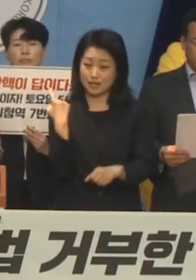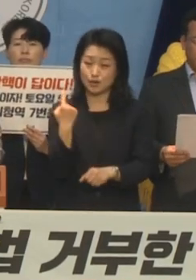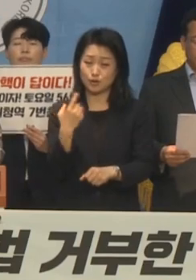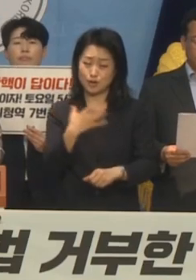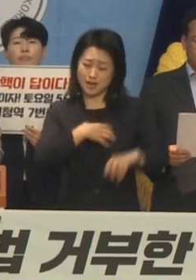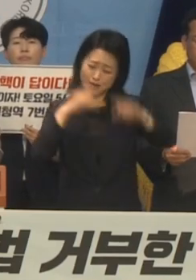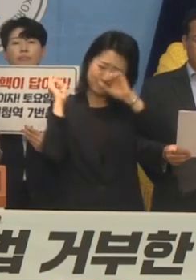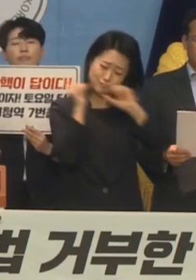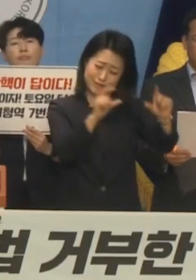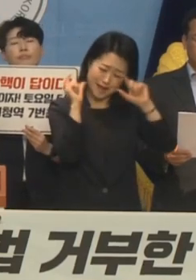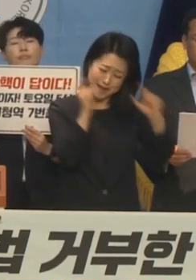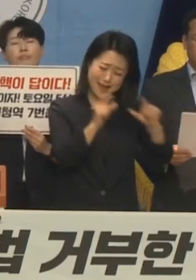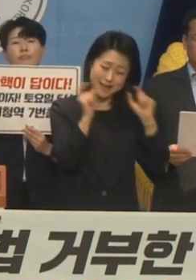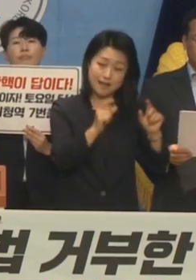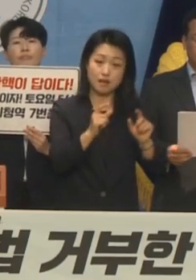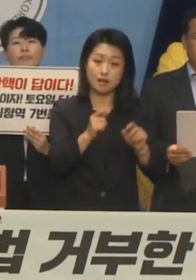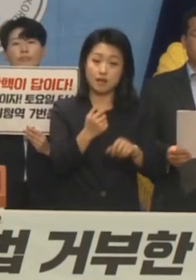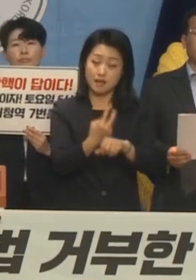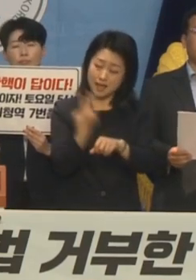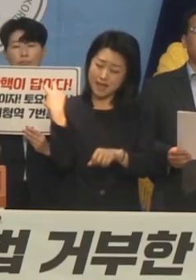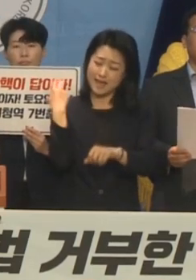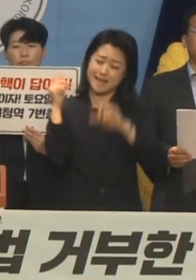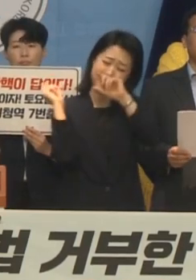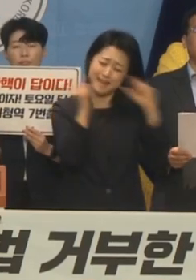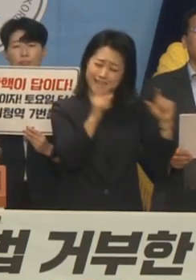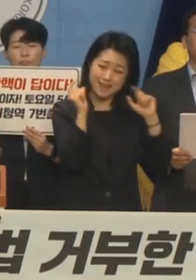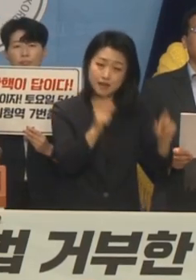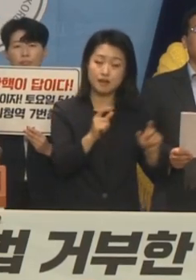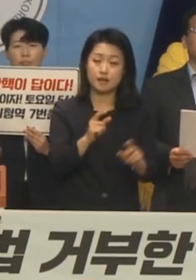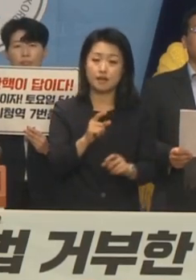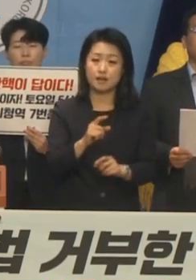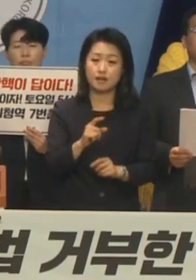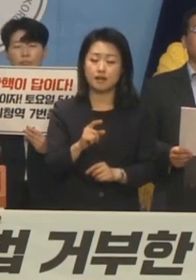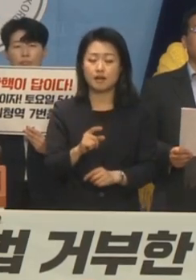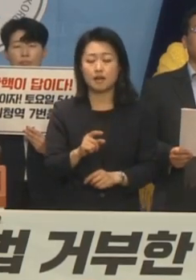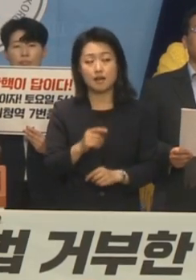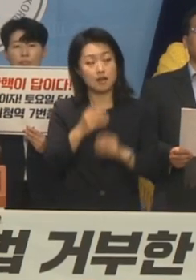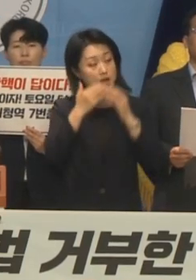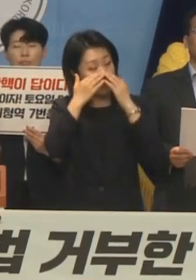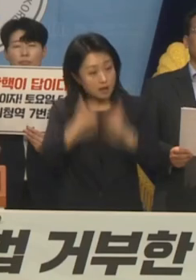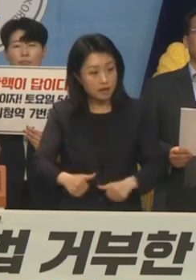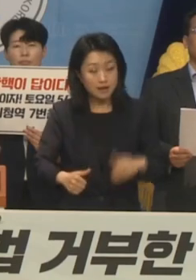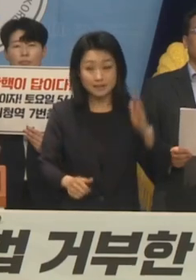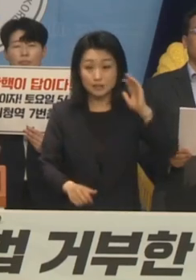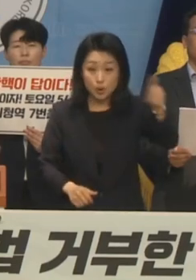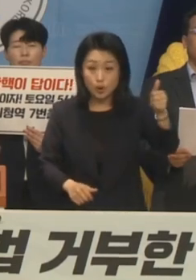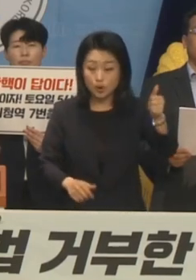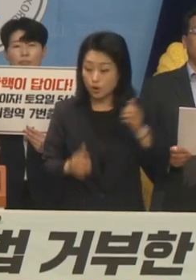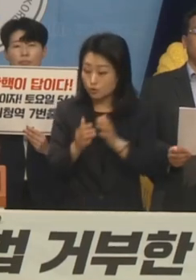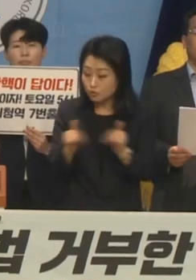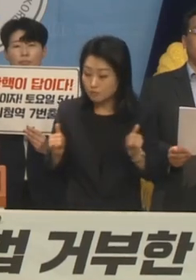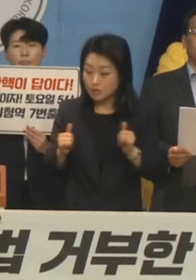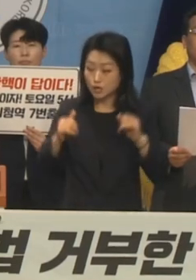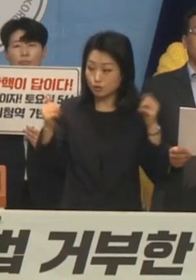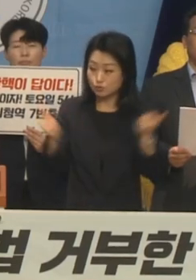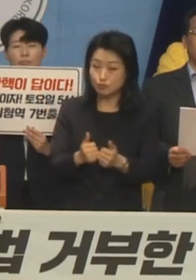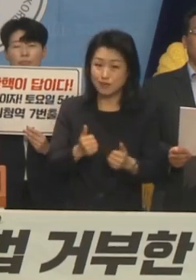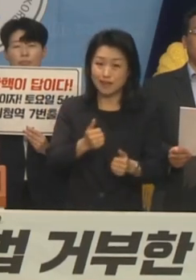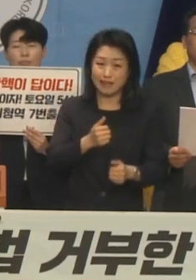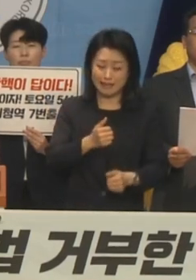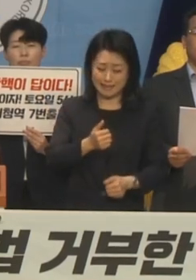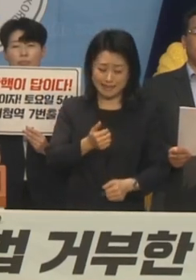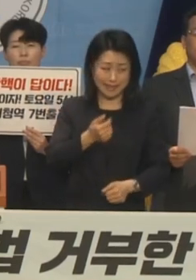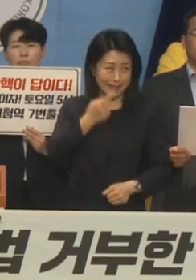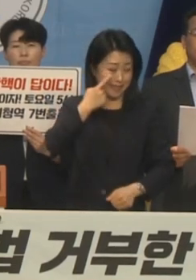했고 재작년에도 했습니다. 계속 규탄만 하니까 대통령이 국민과 국회를 우습게